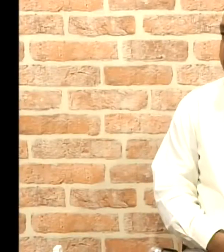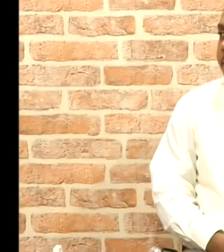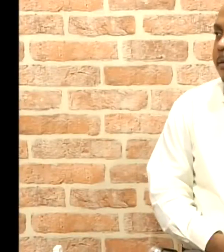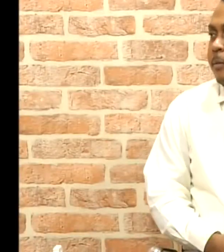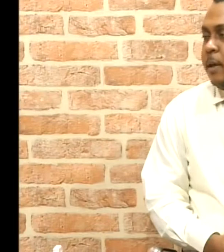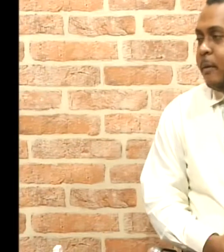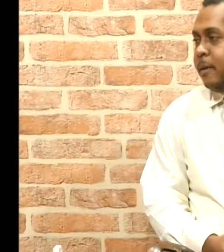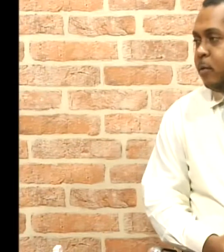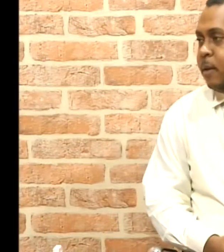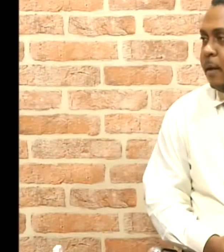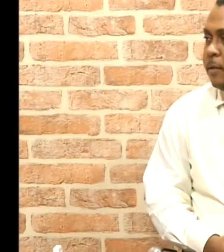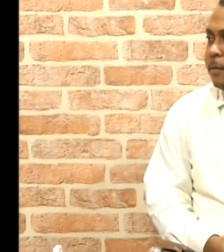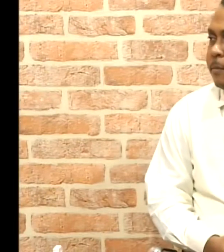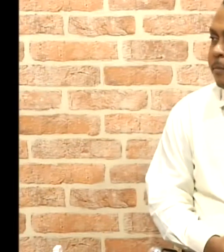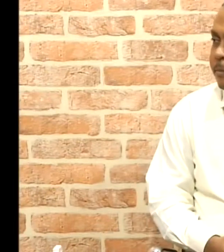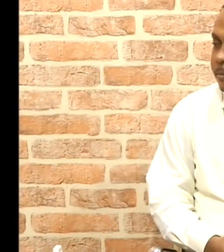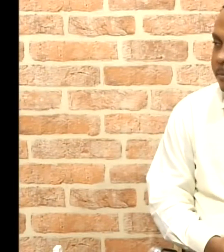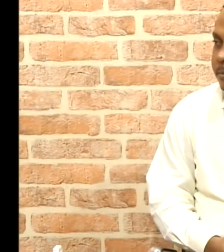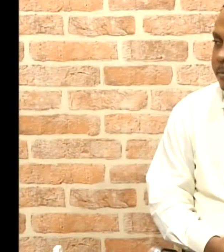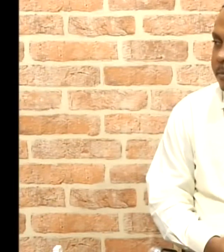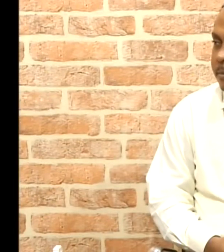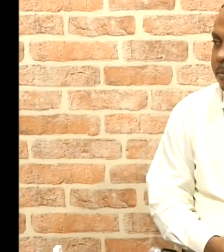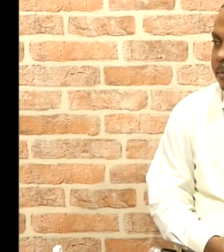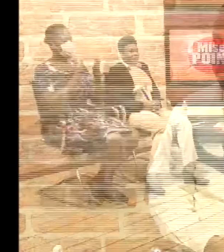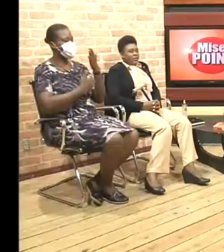Secrétaire d'État, c'est un plaisir pour nous rejoindre sur TNH.